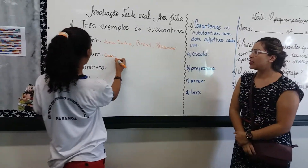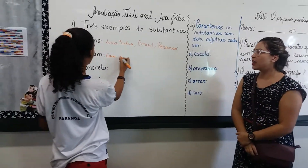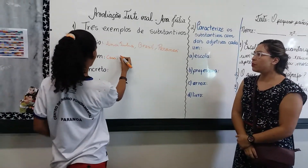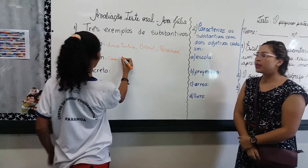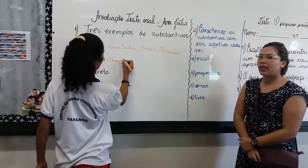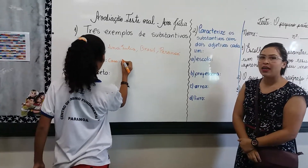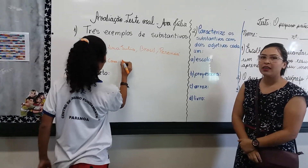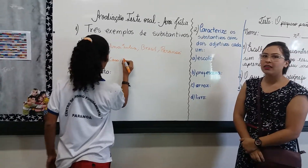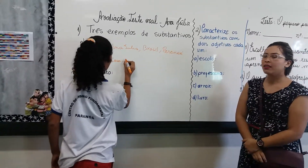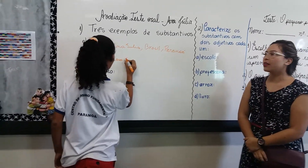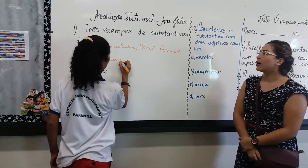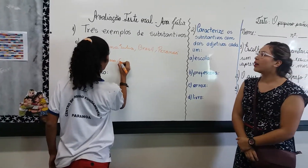simples, né?